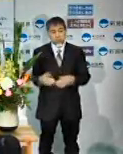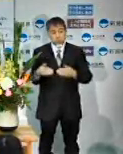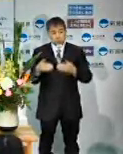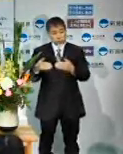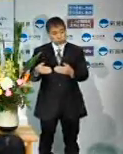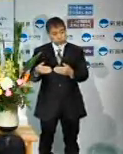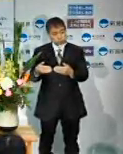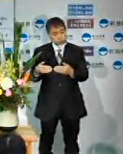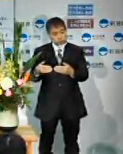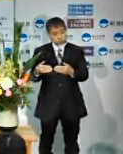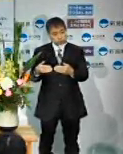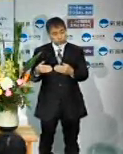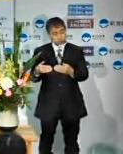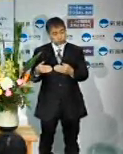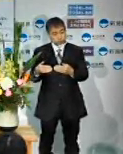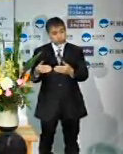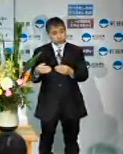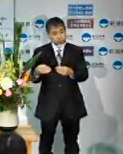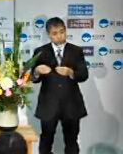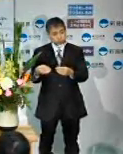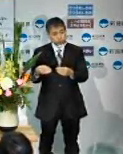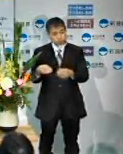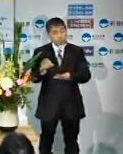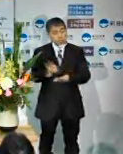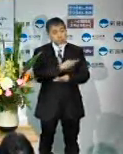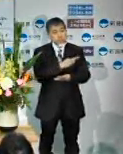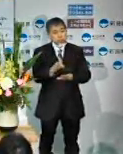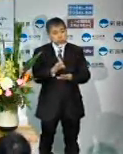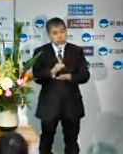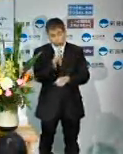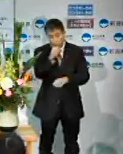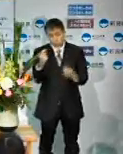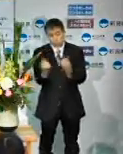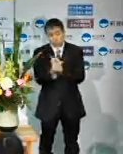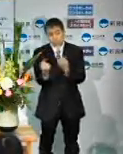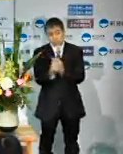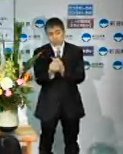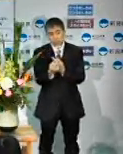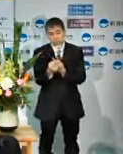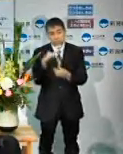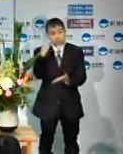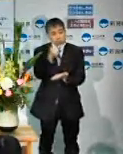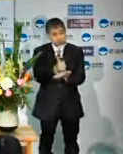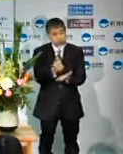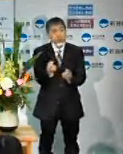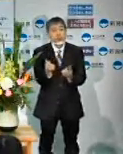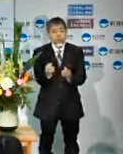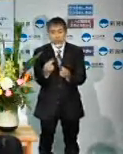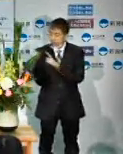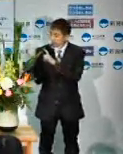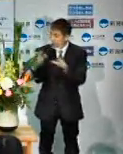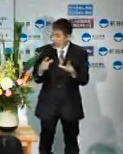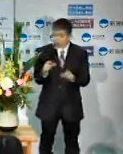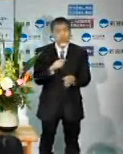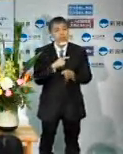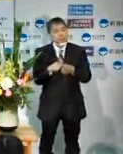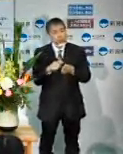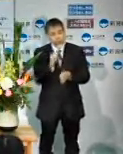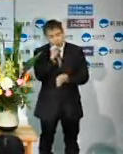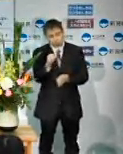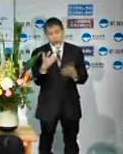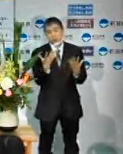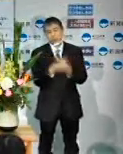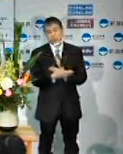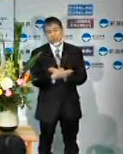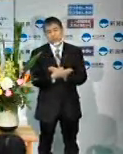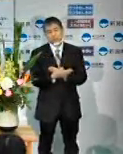でまして、まあ、収支改善も達成しているところですけれども。 そうですね、少しずつ良くなってますね。 ご